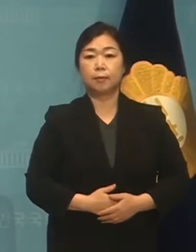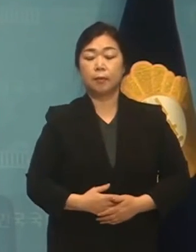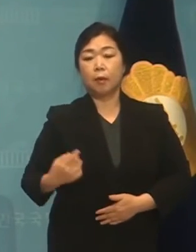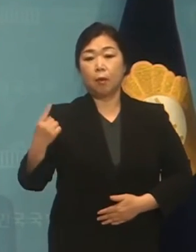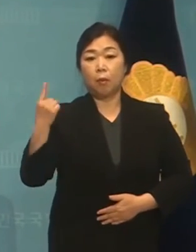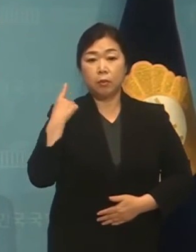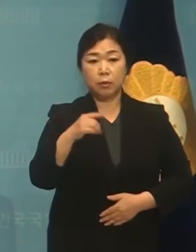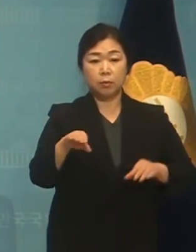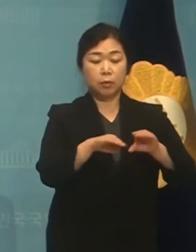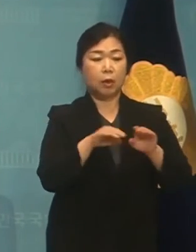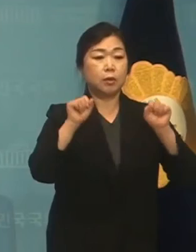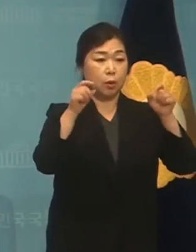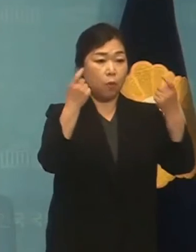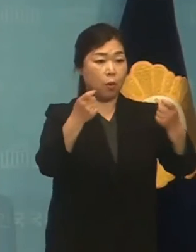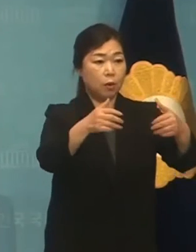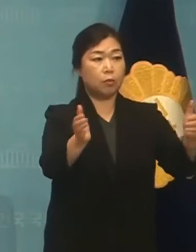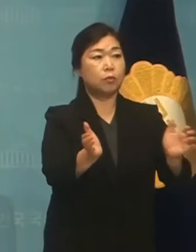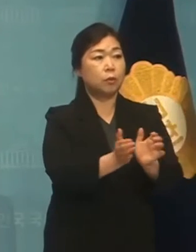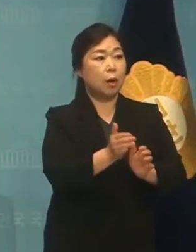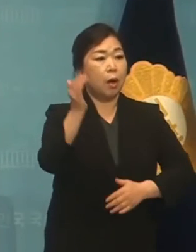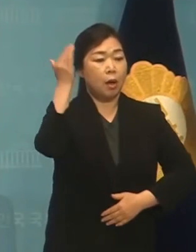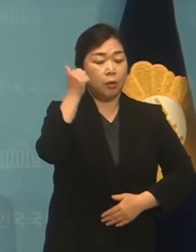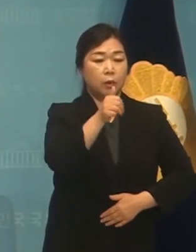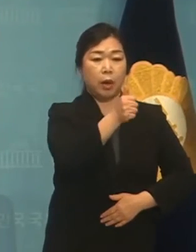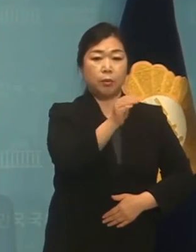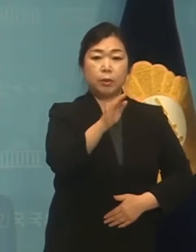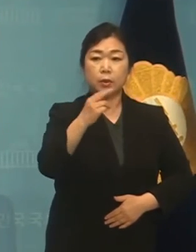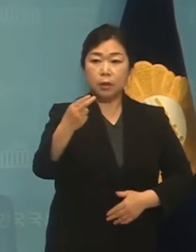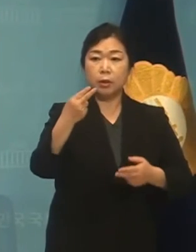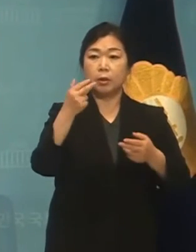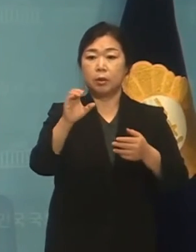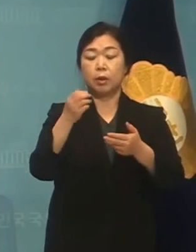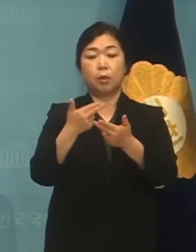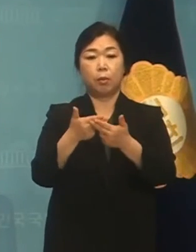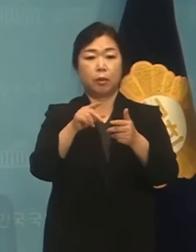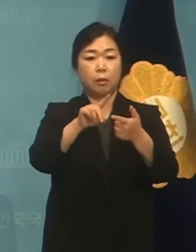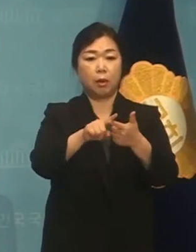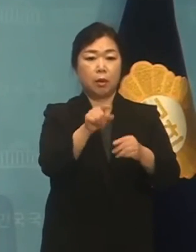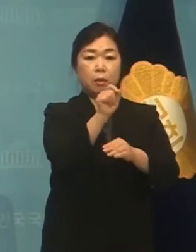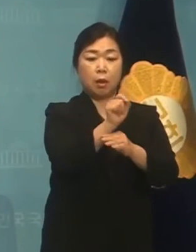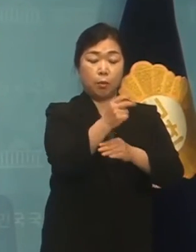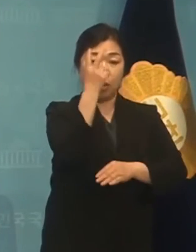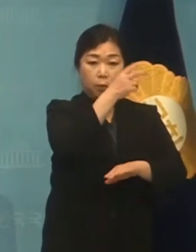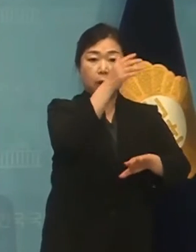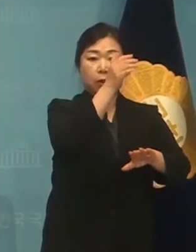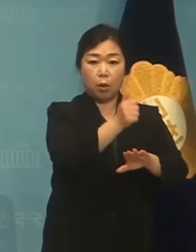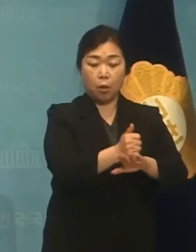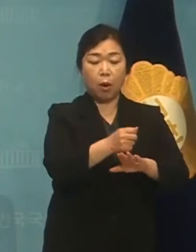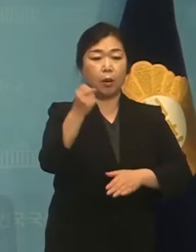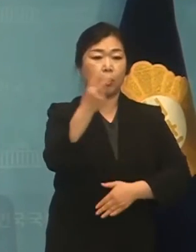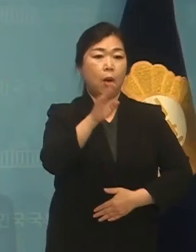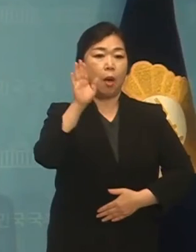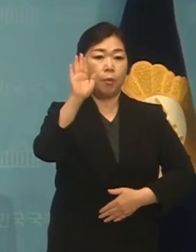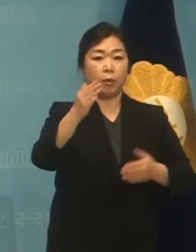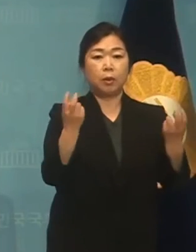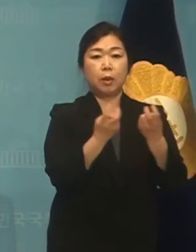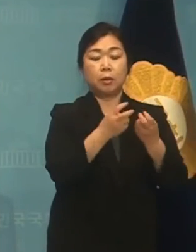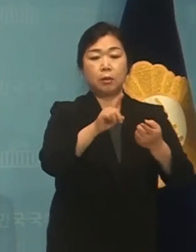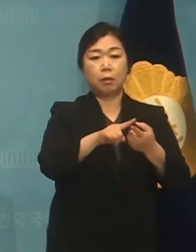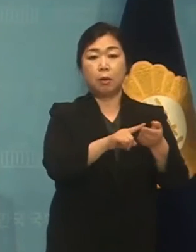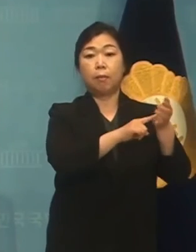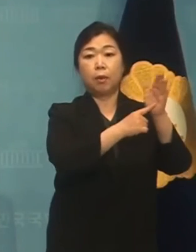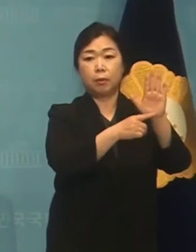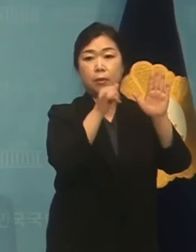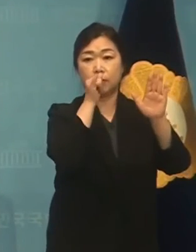어제 문화체육관광부가 한국 ABC 협회에 대한 사무검사 결과와 향후 대책을